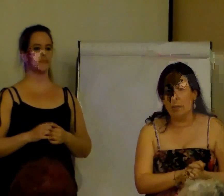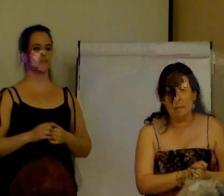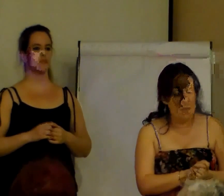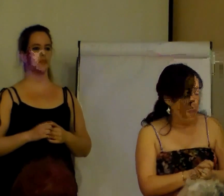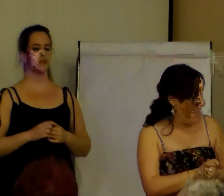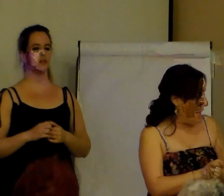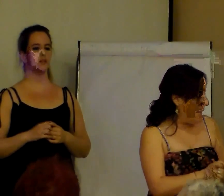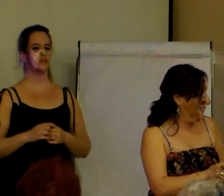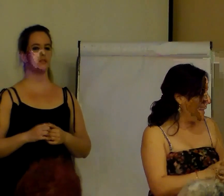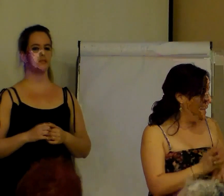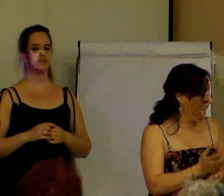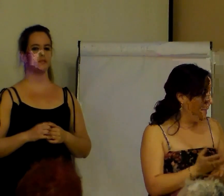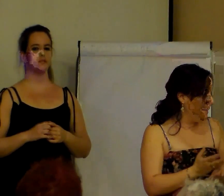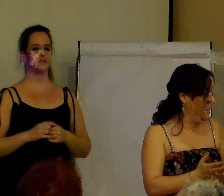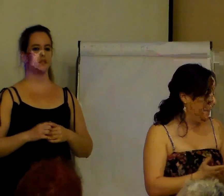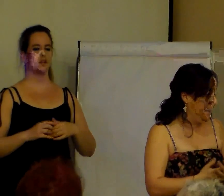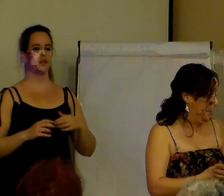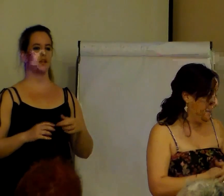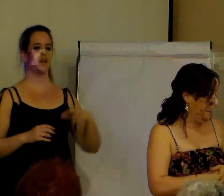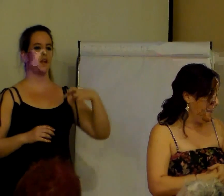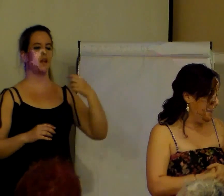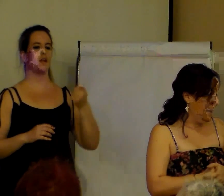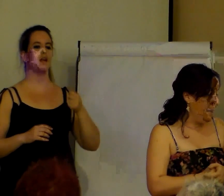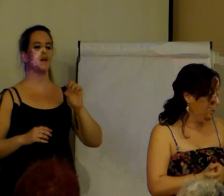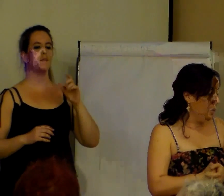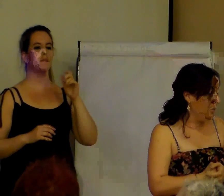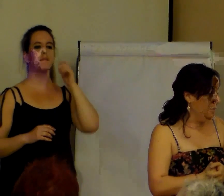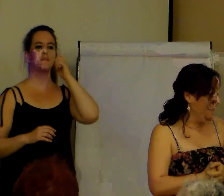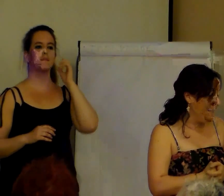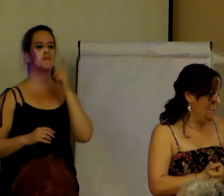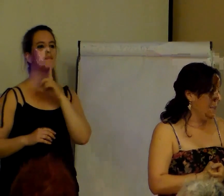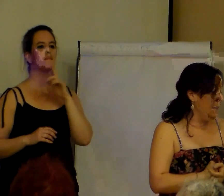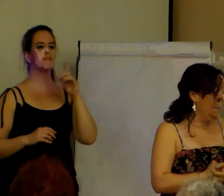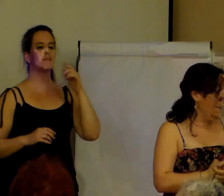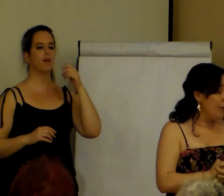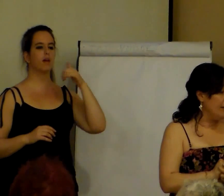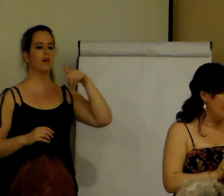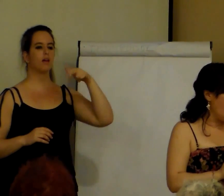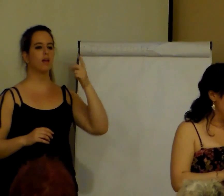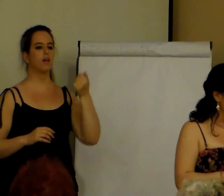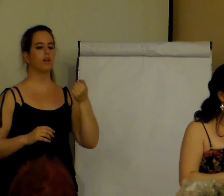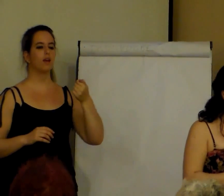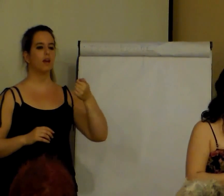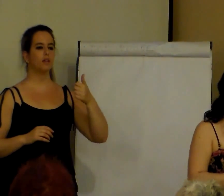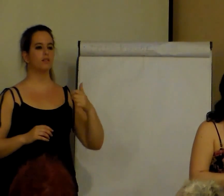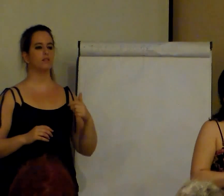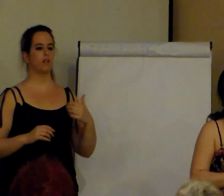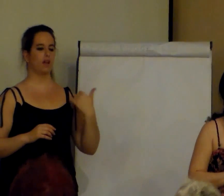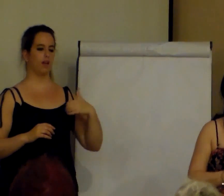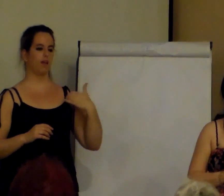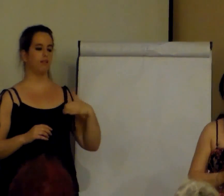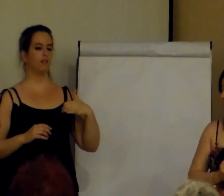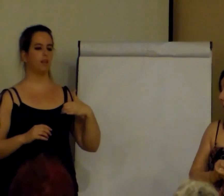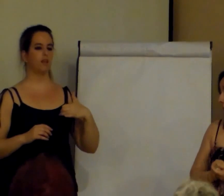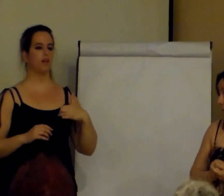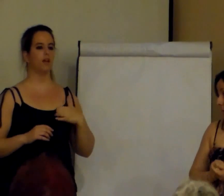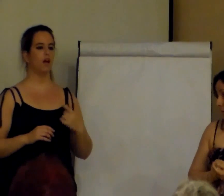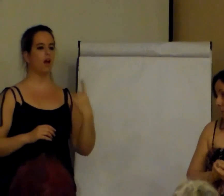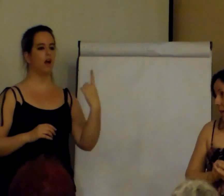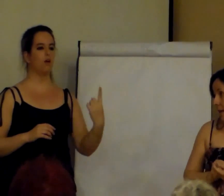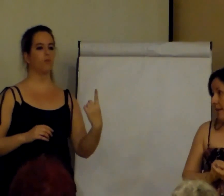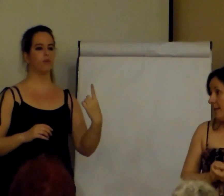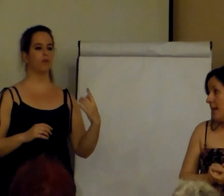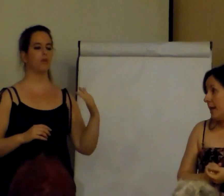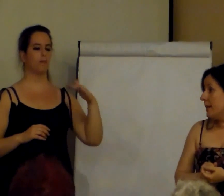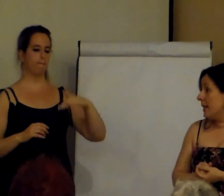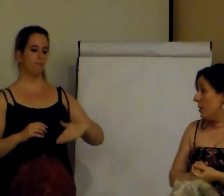poco frecuente? En la página argentina que está dedicada a esto dice que debería afectar a menos de 1 cada 2.000